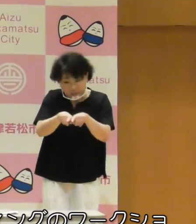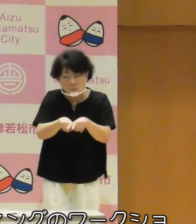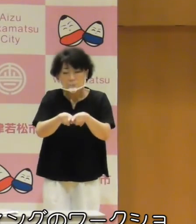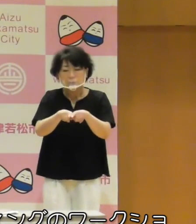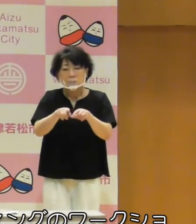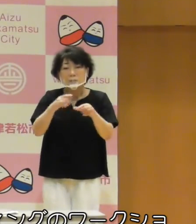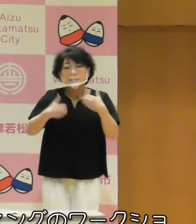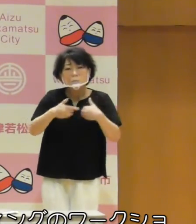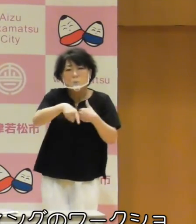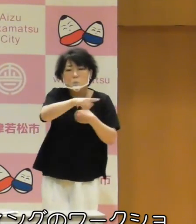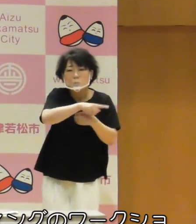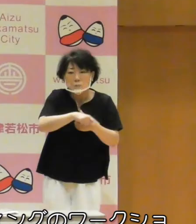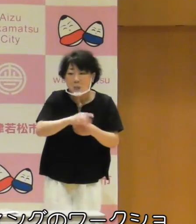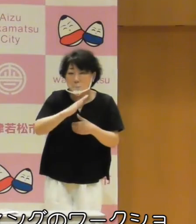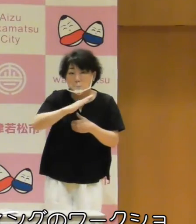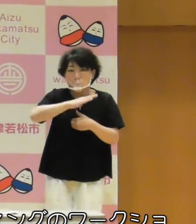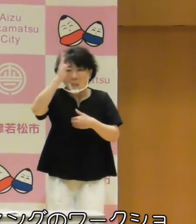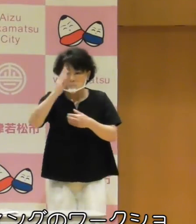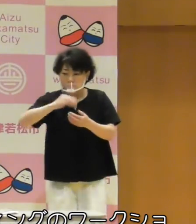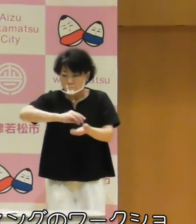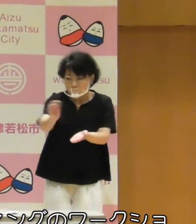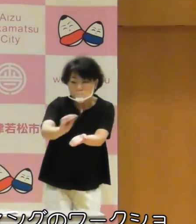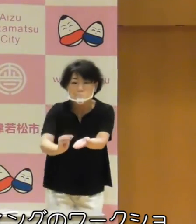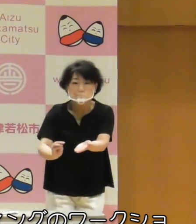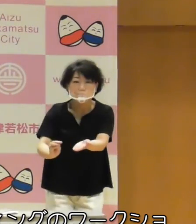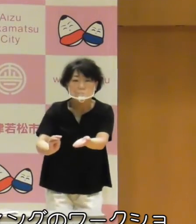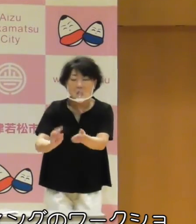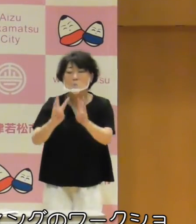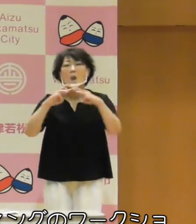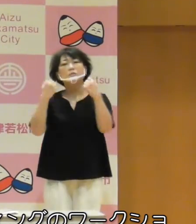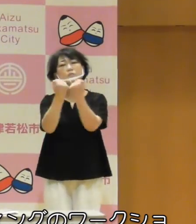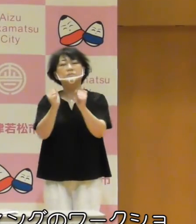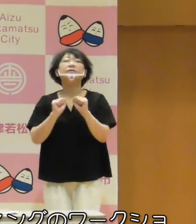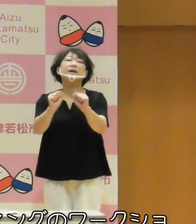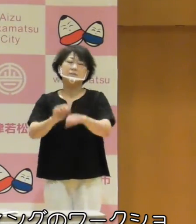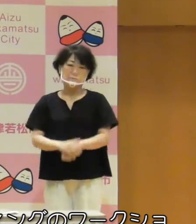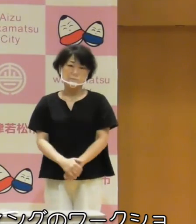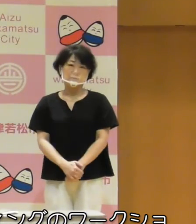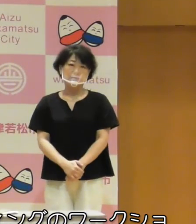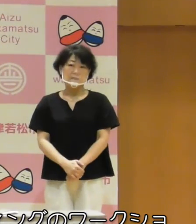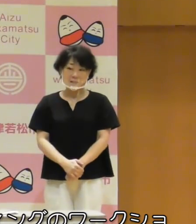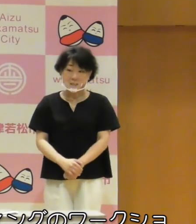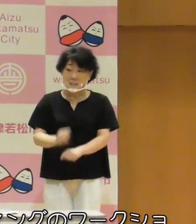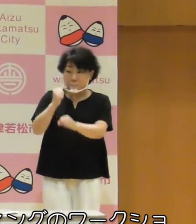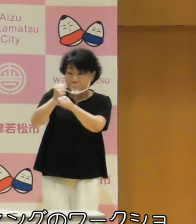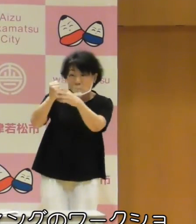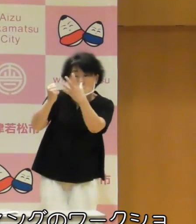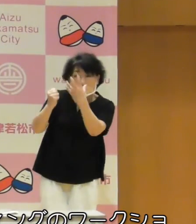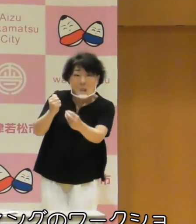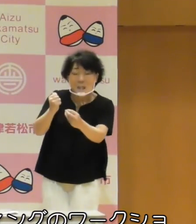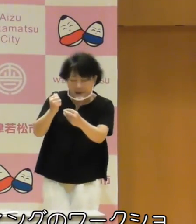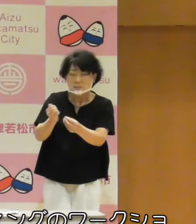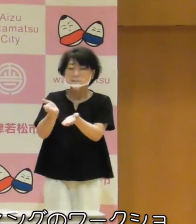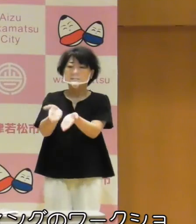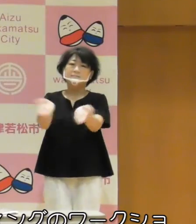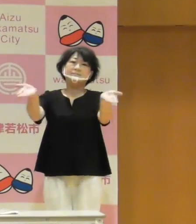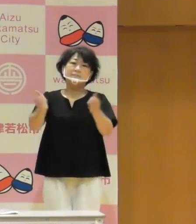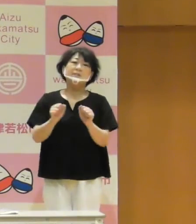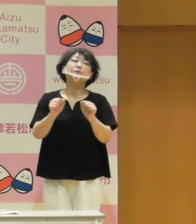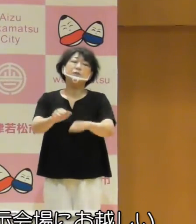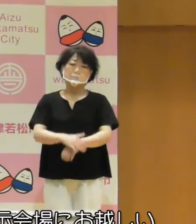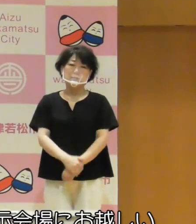徒の皆さんによるライブペインティングのワークショップを実施し、出来上がった作品を展示いた